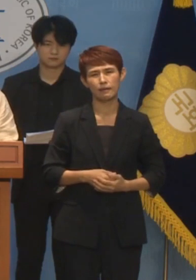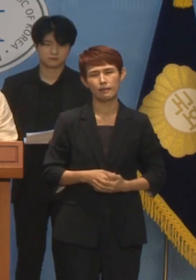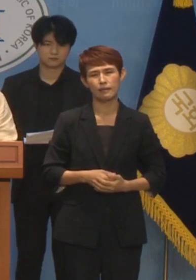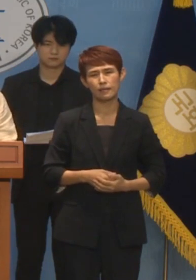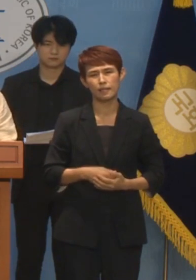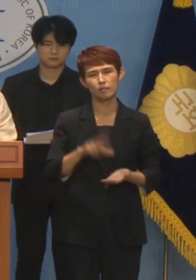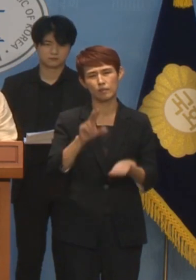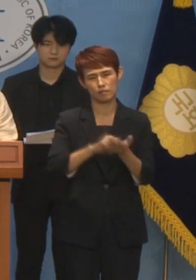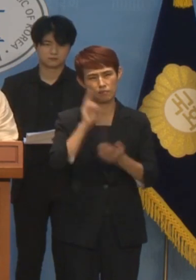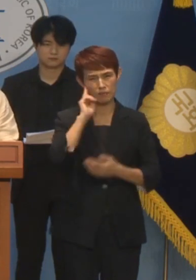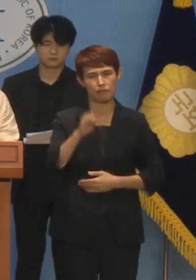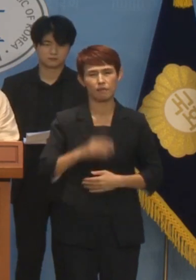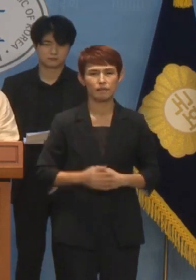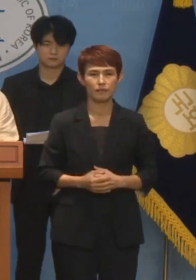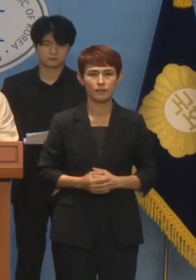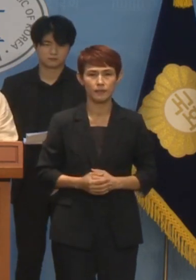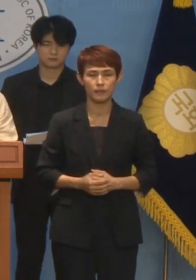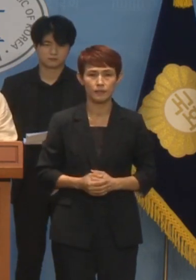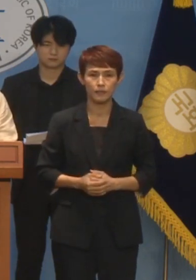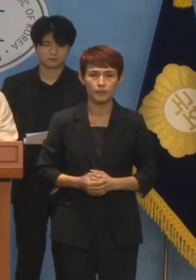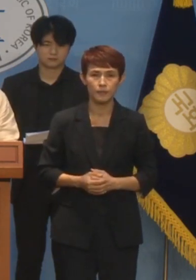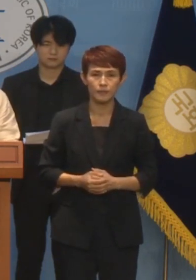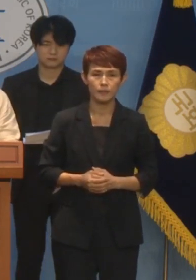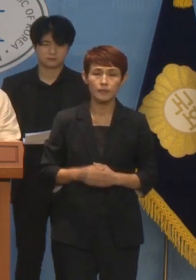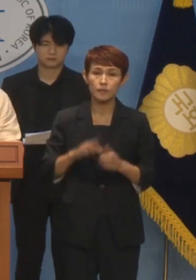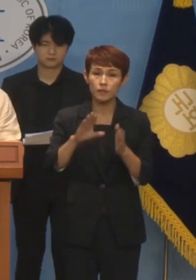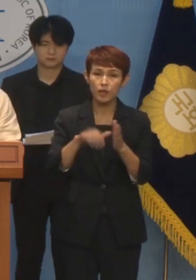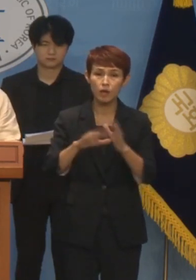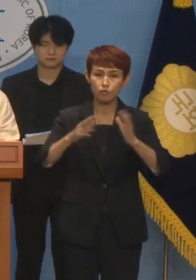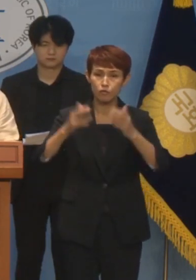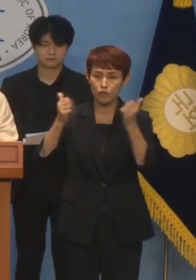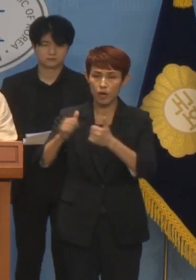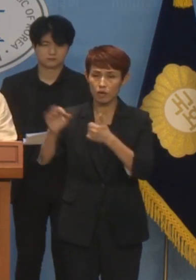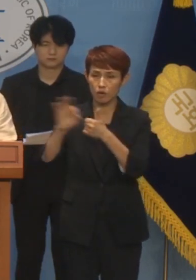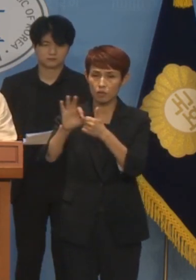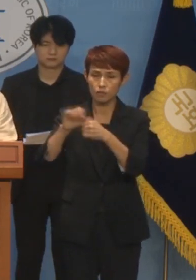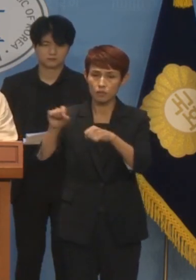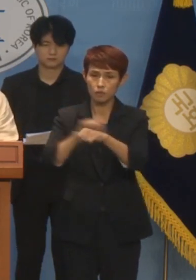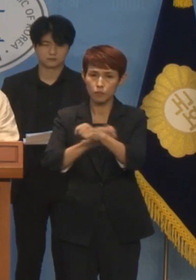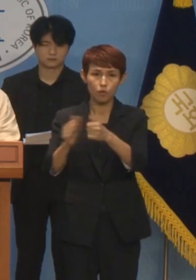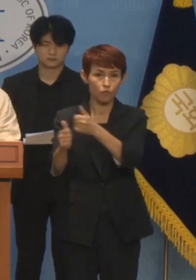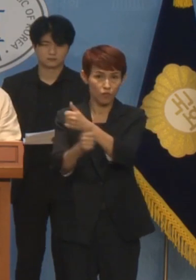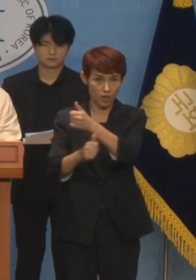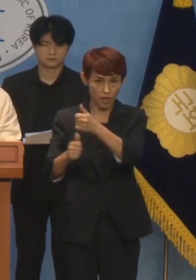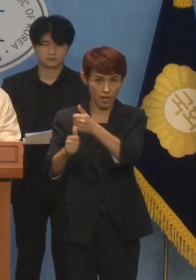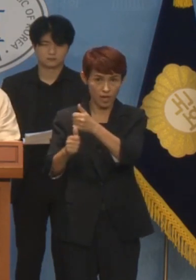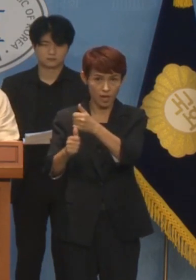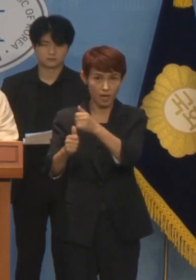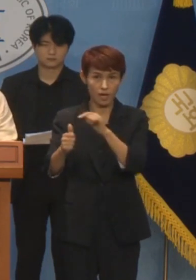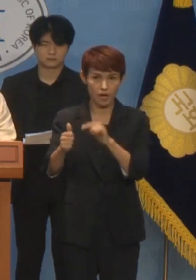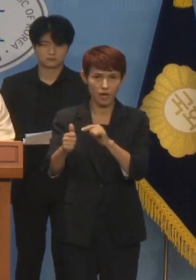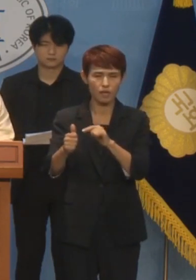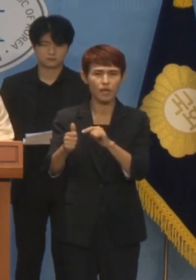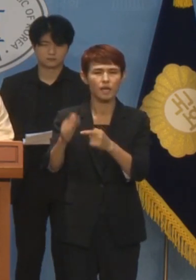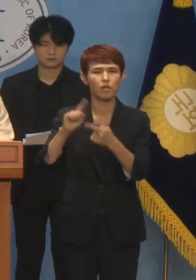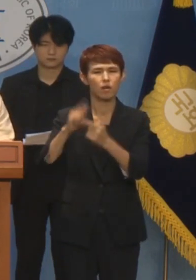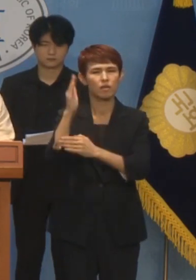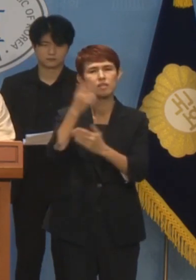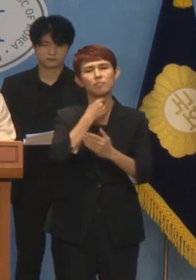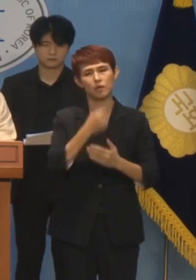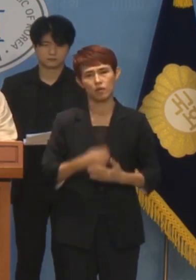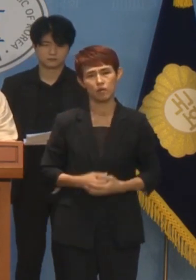정치일 것입니다. 이런 시점에서 국회 연금개혁특별위원회 이하 연금특위 이야기를 하지 않을 수가